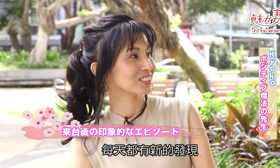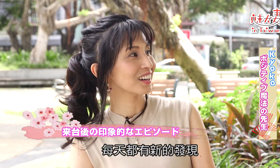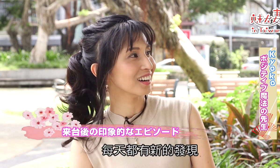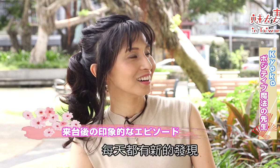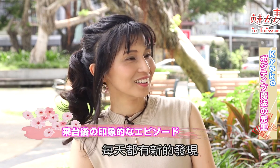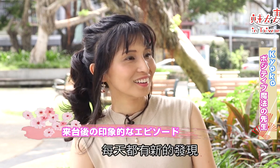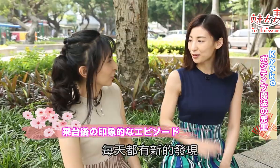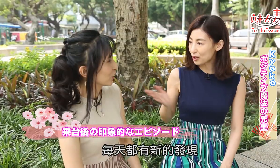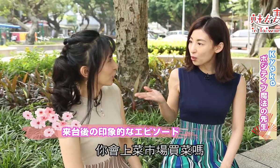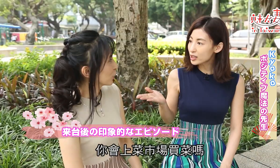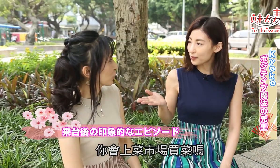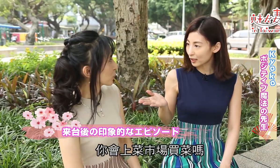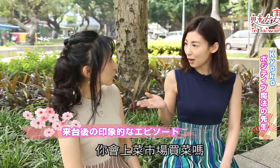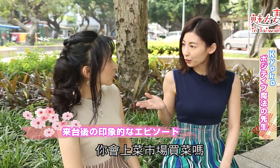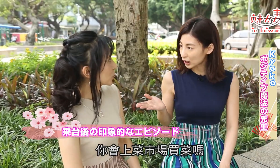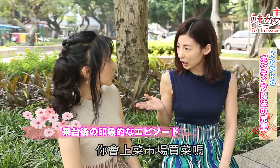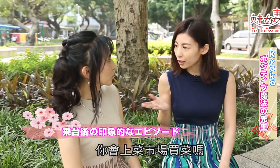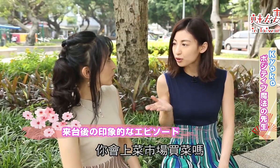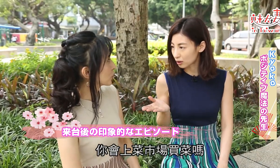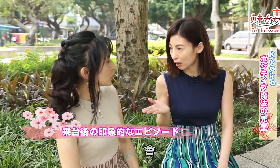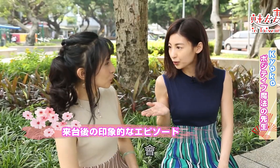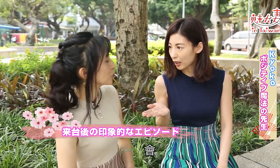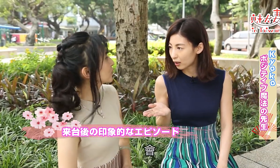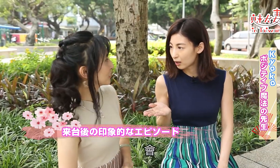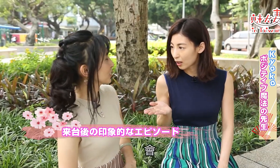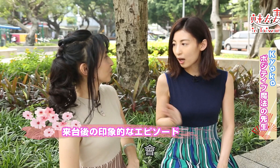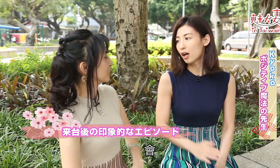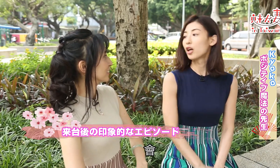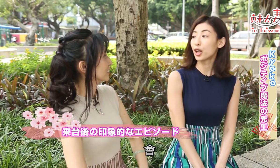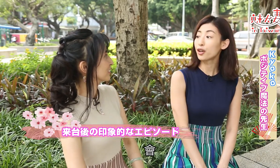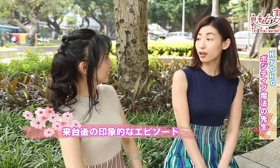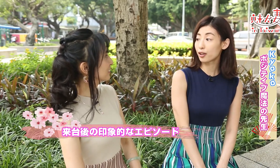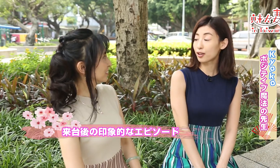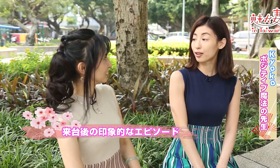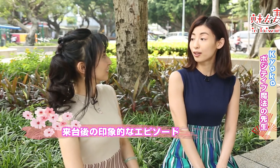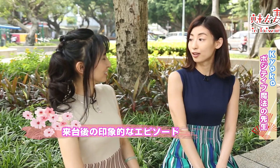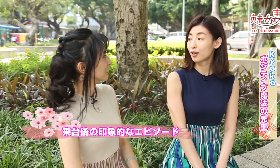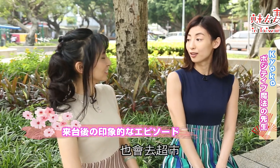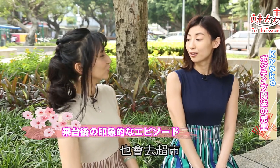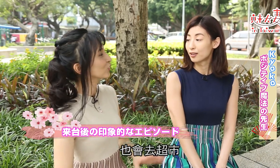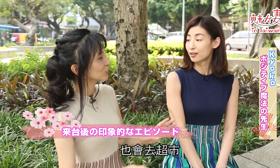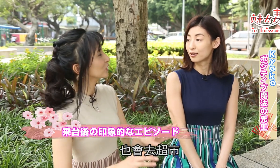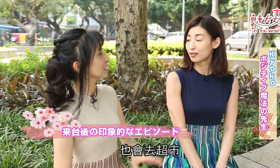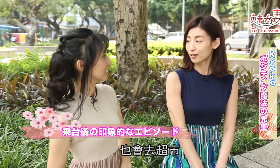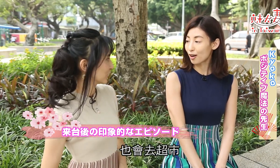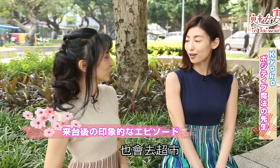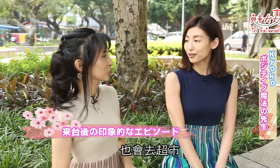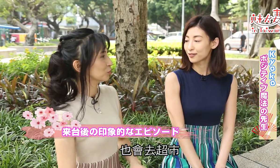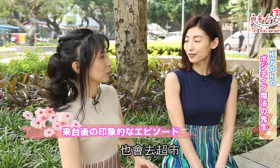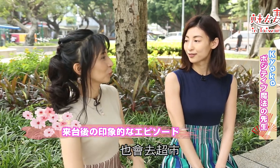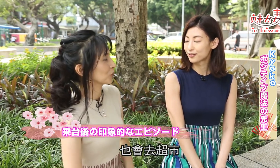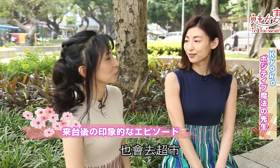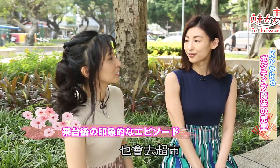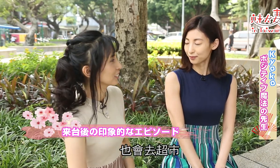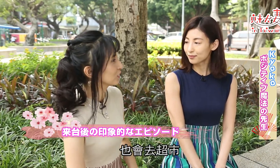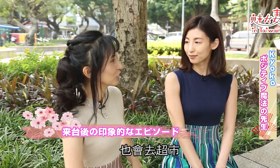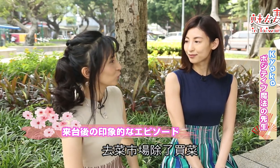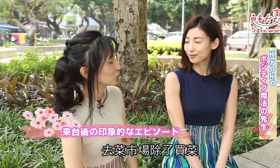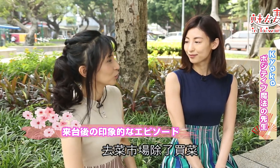か、 伝統市場に買い物に行かれるんですか？ 行きます行きます。いろいろ行くんですけど、スーパーも行きますけど、伝統市